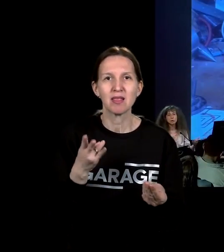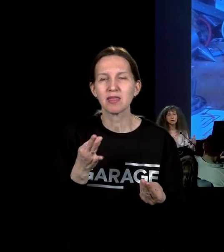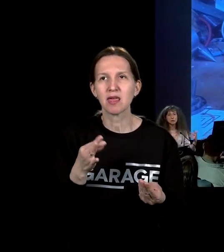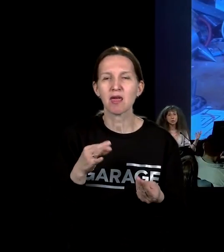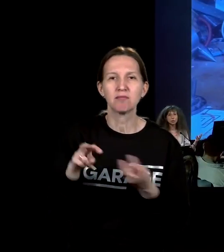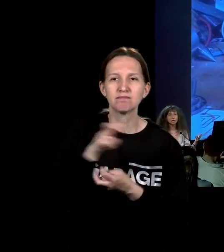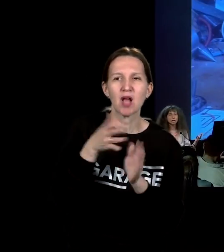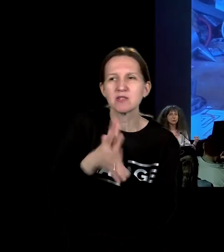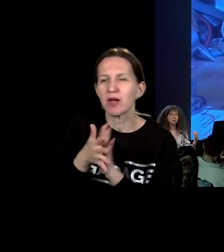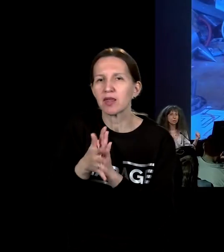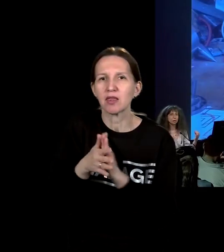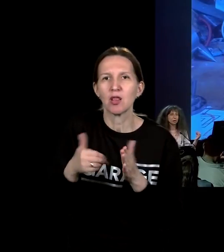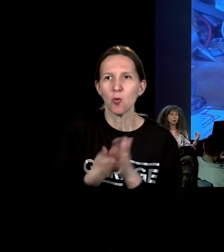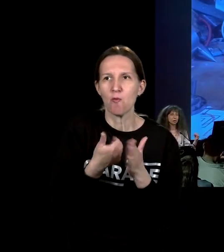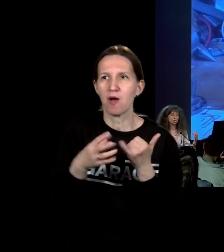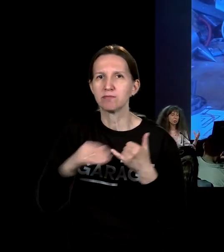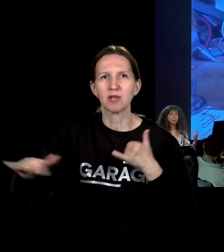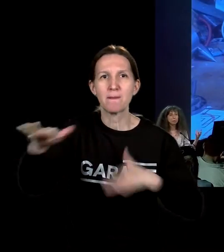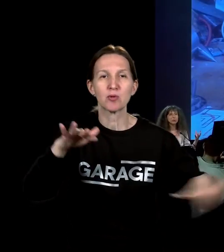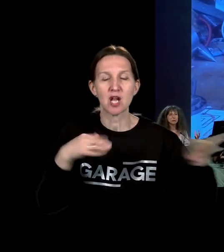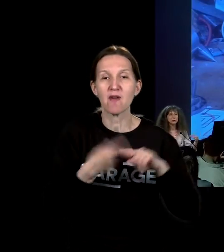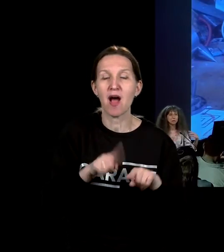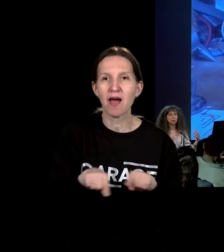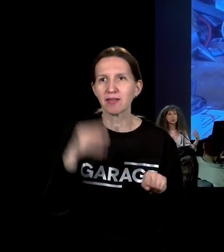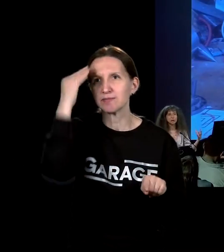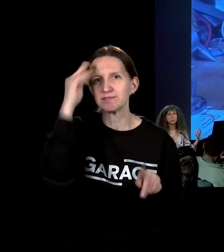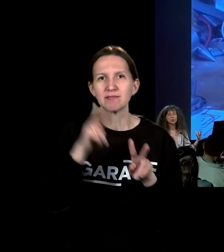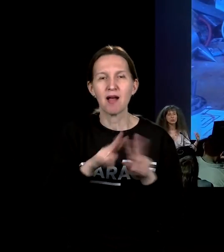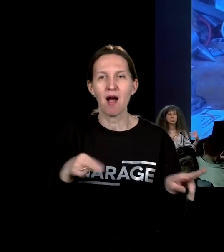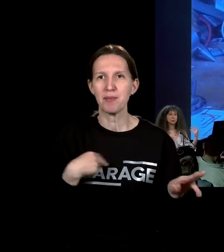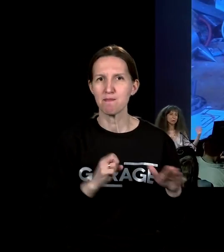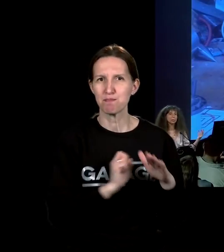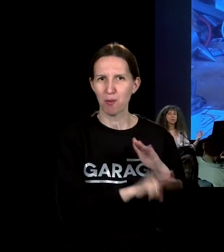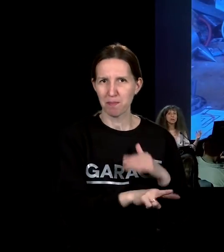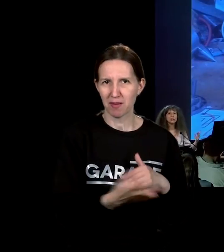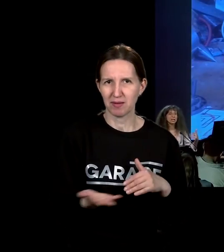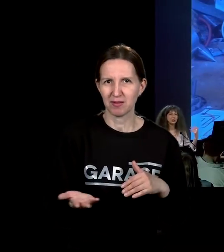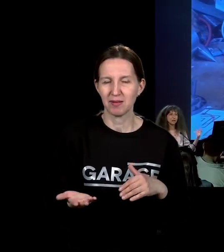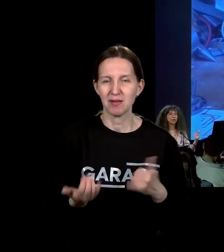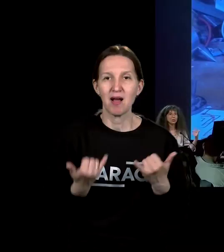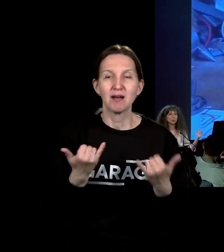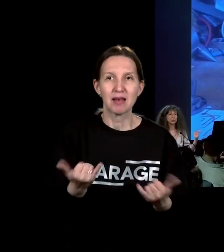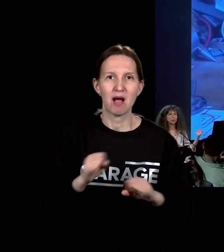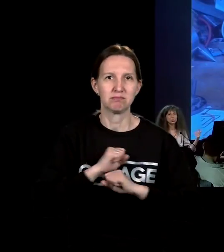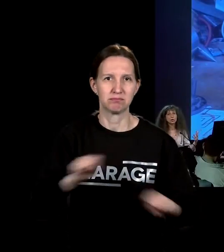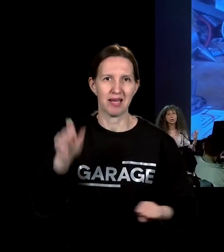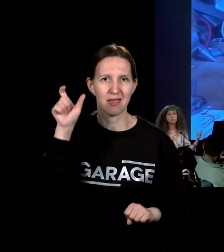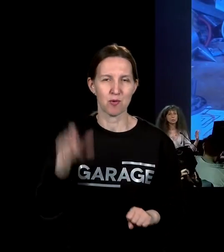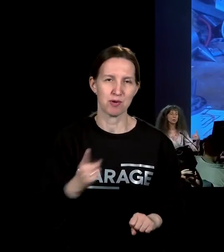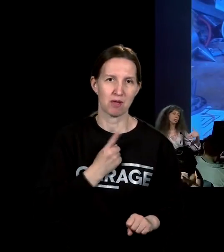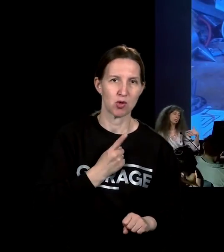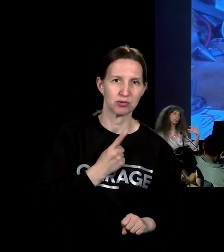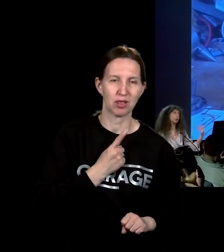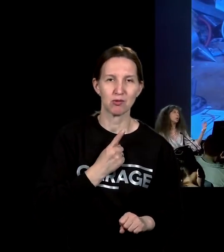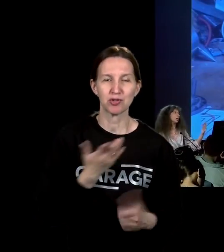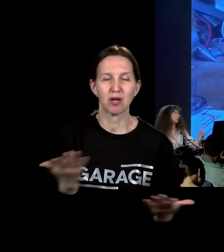новых пространств, не столько исследований, сколько инструмент побега, да, такой совершенно эскапистский инструмент для героя-одиночки, который